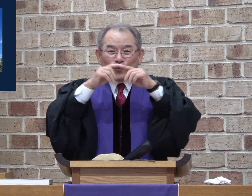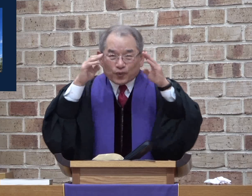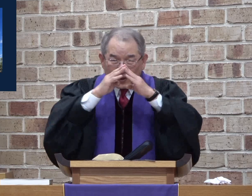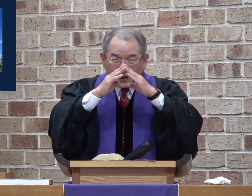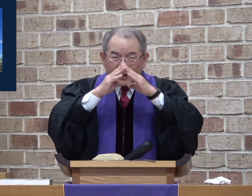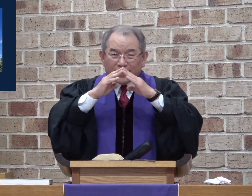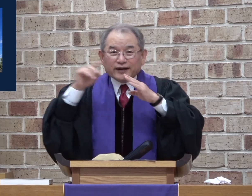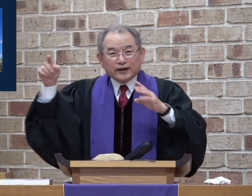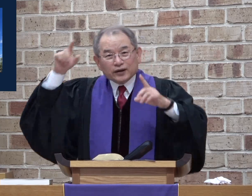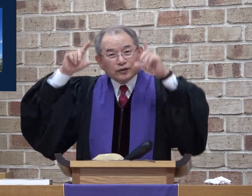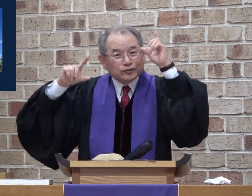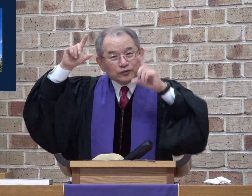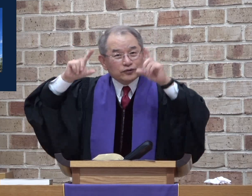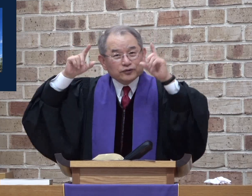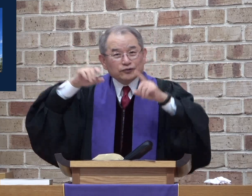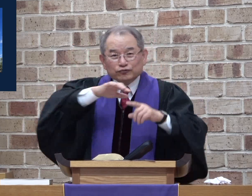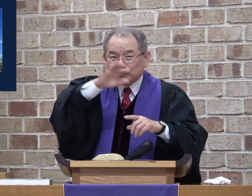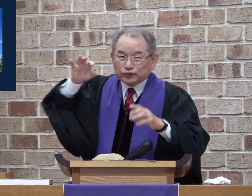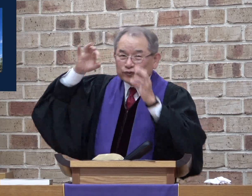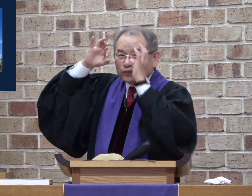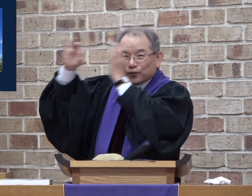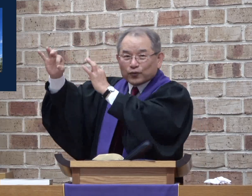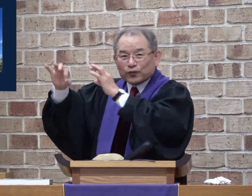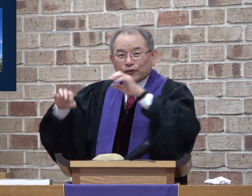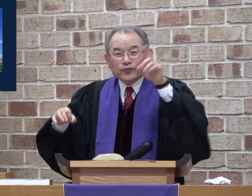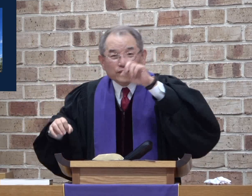서울농아교회의 모습을 보면